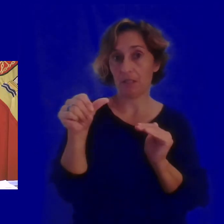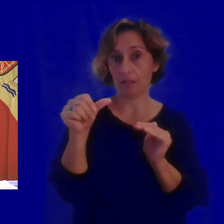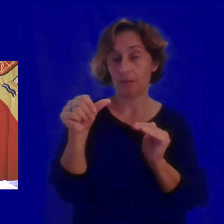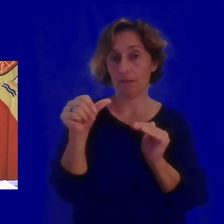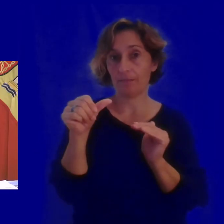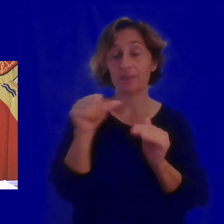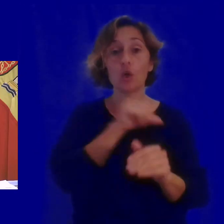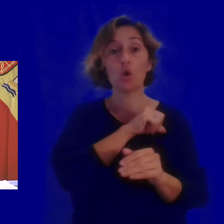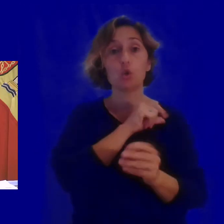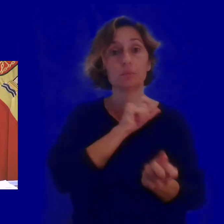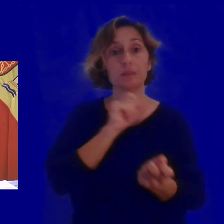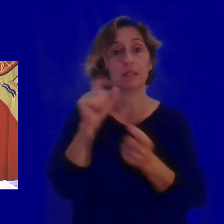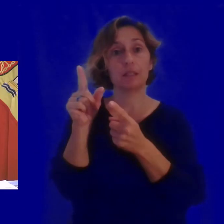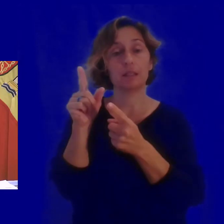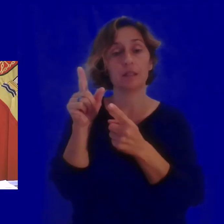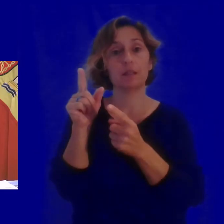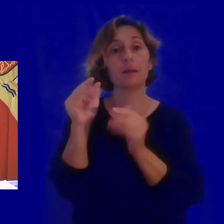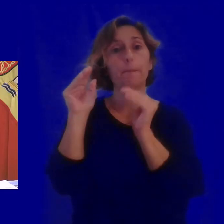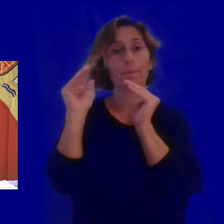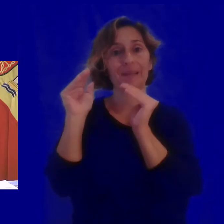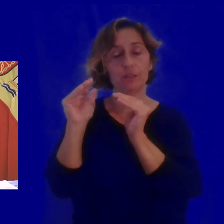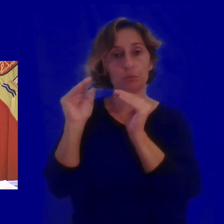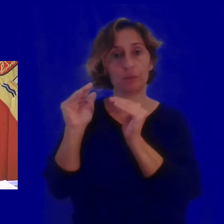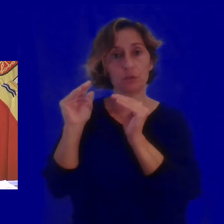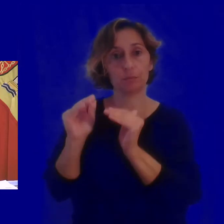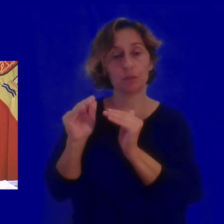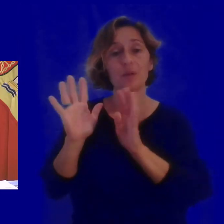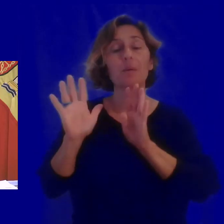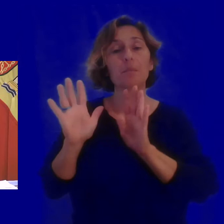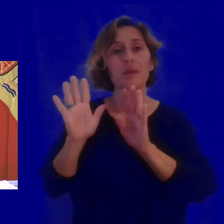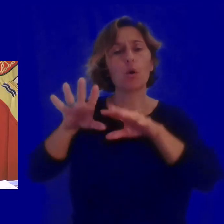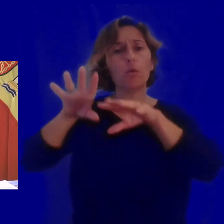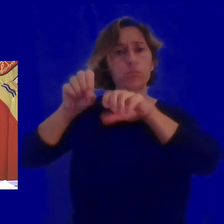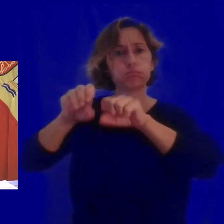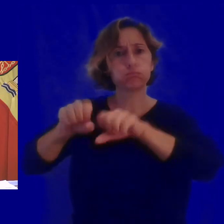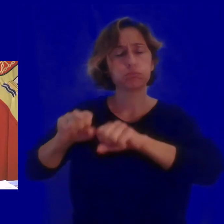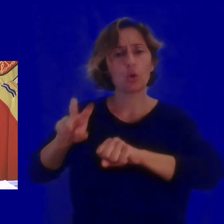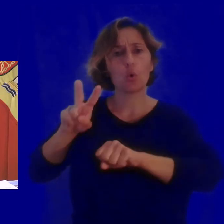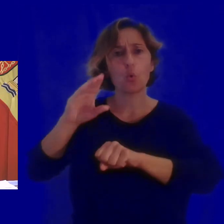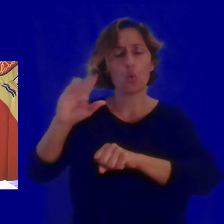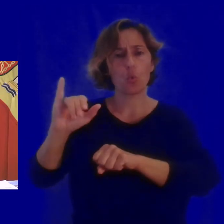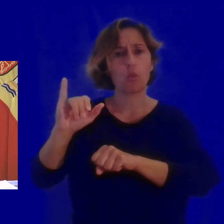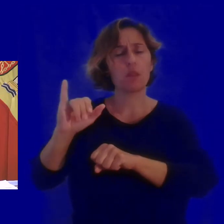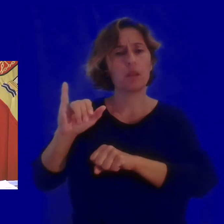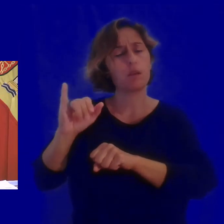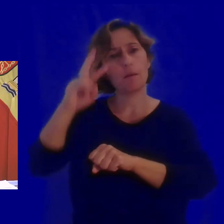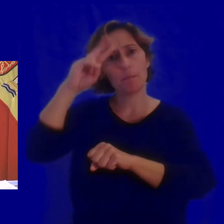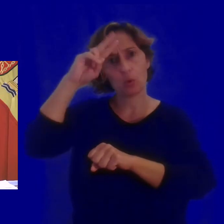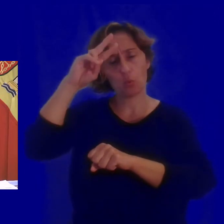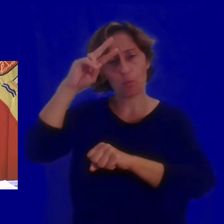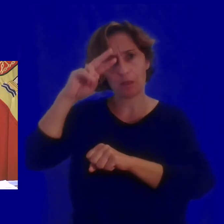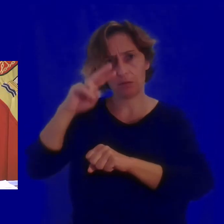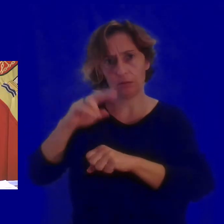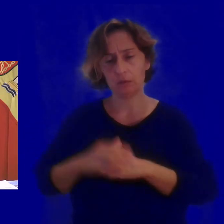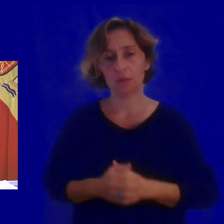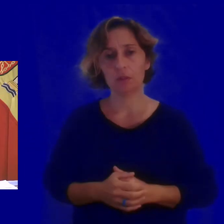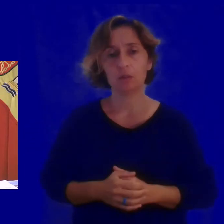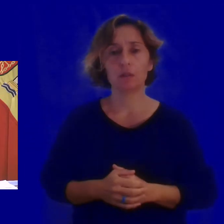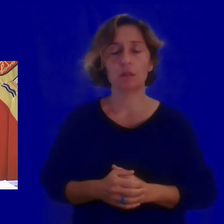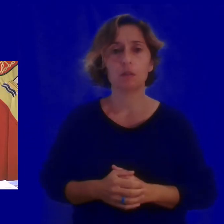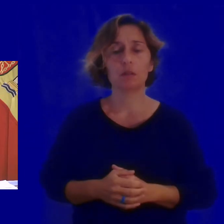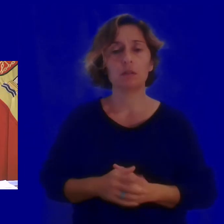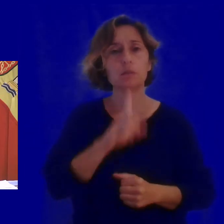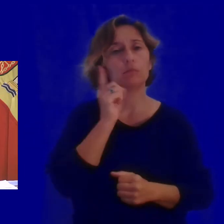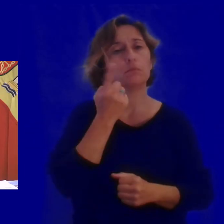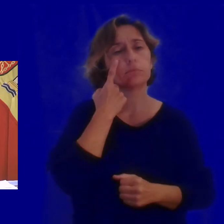ingresos hospitalarios también están descendiendo, aunque el nivel de ocupación de la UCI sigue siendo aún preocupante, que las defunciones